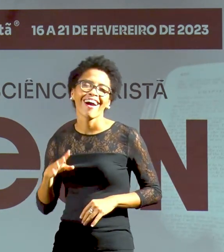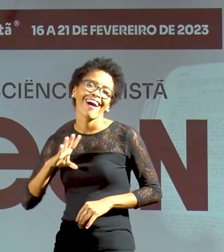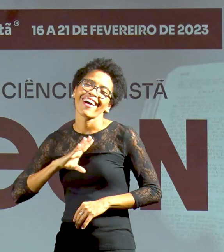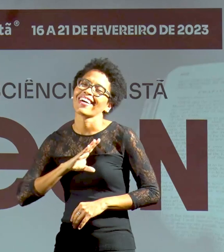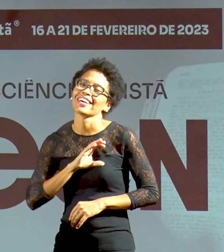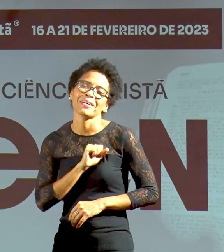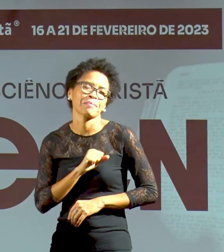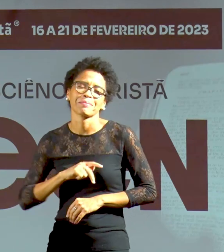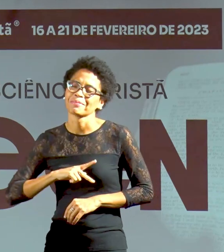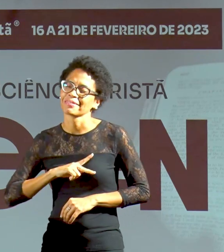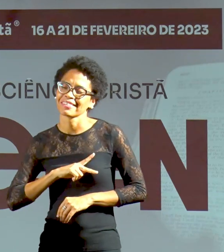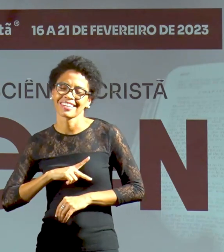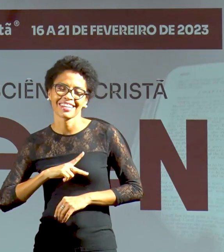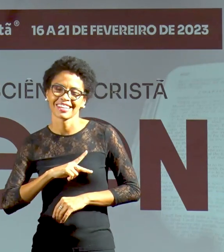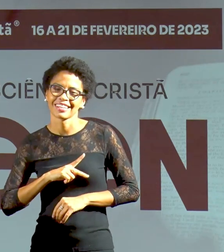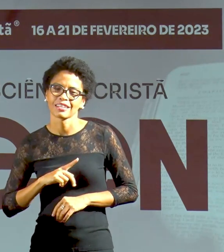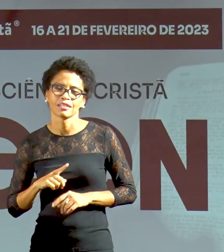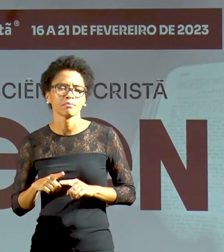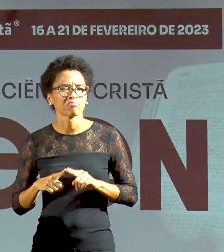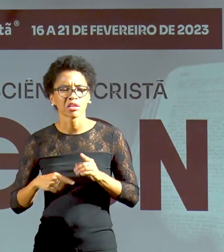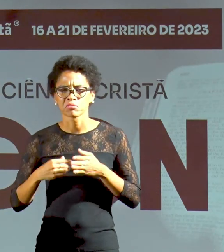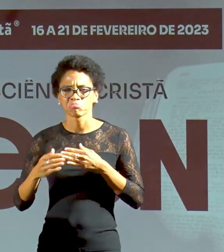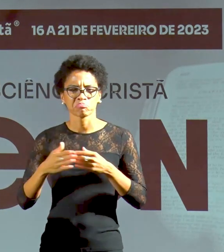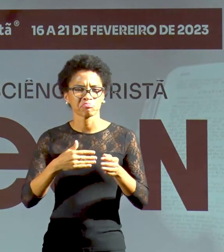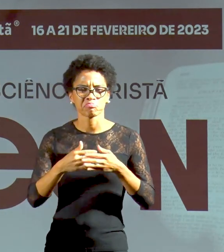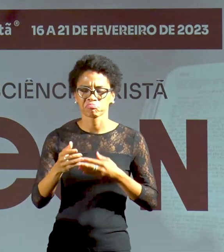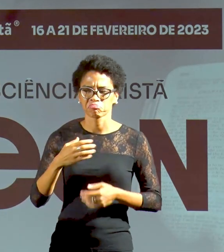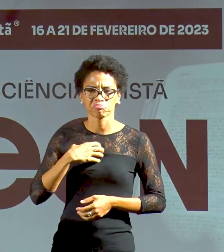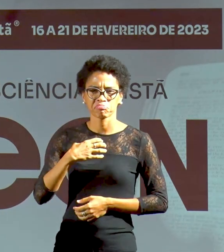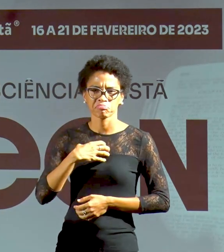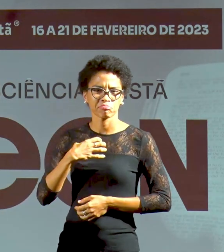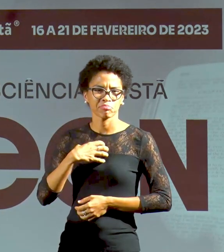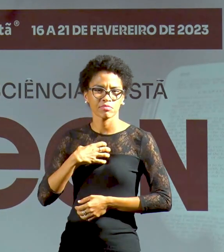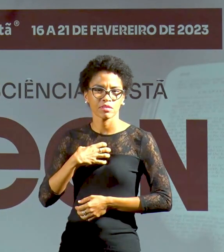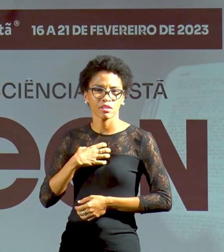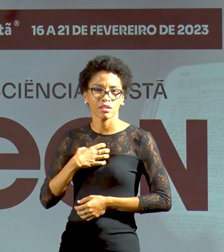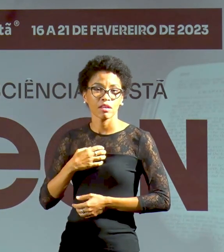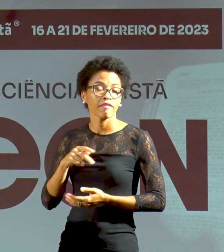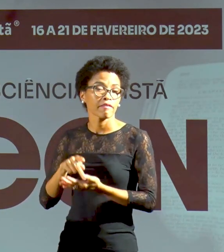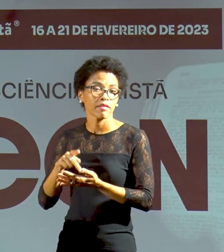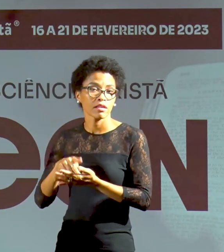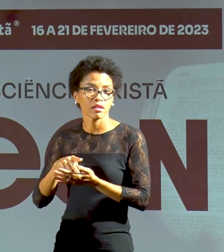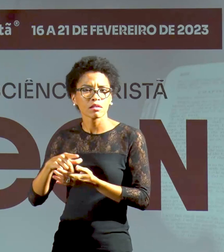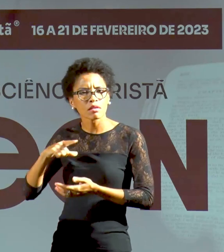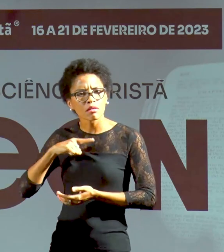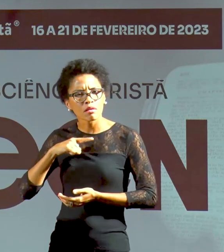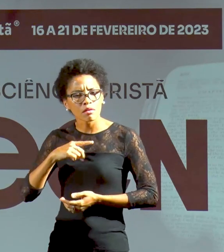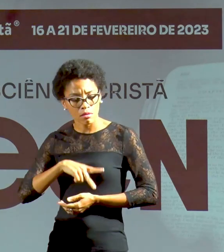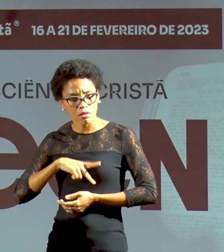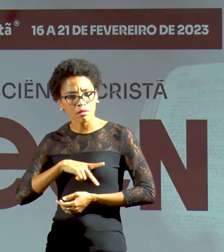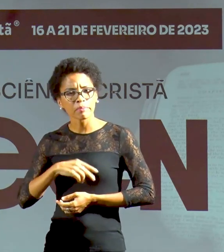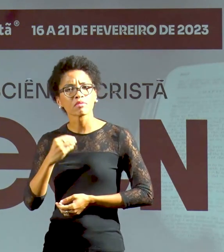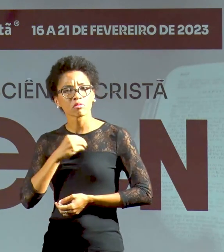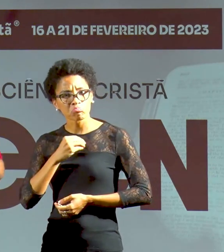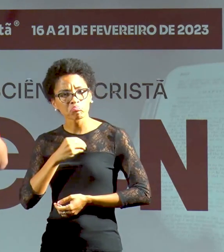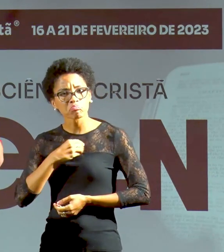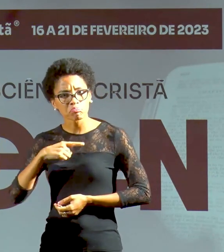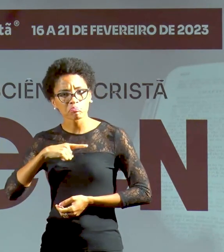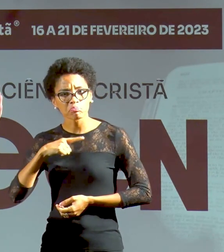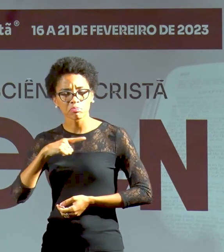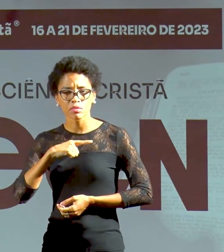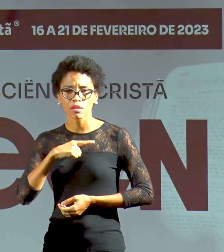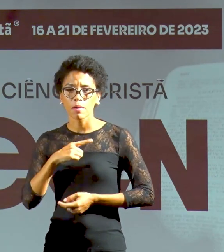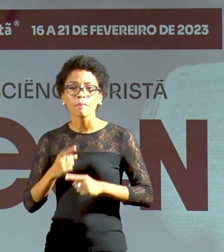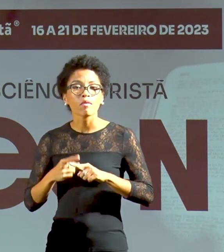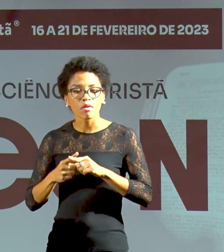amor é paixão não importa qual é o seu sentimento o fato é que existem paixões que são pecaminosas porque